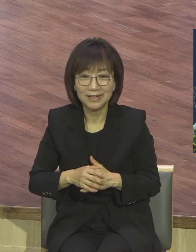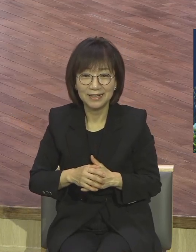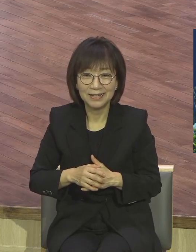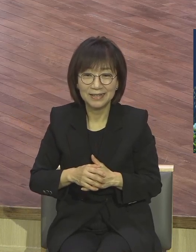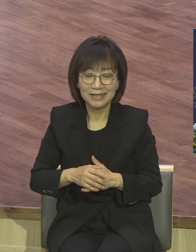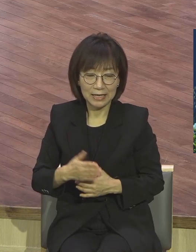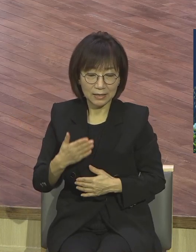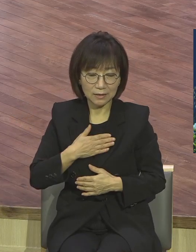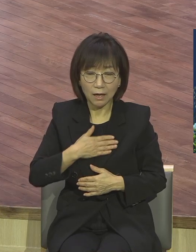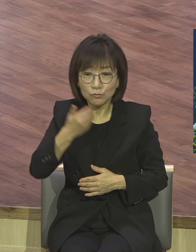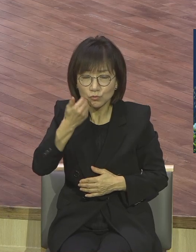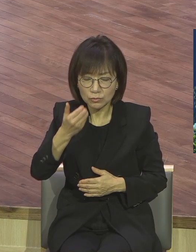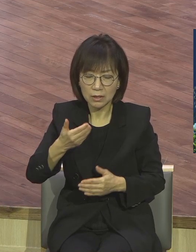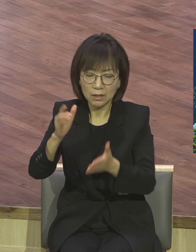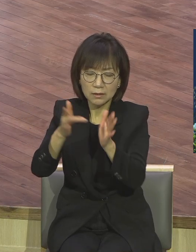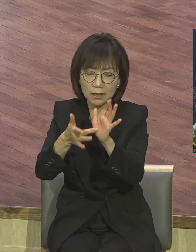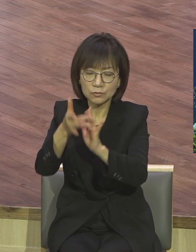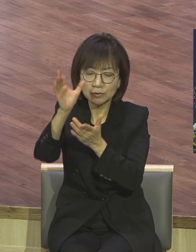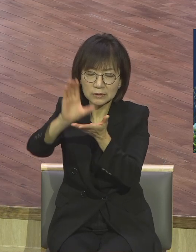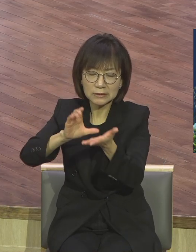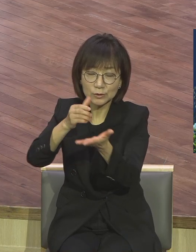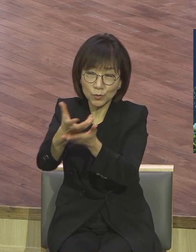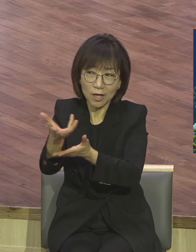완전히 사단이 모르게